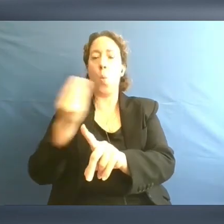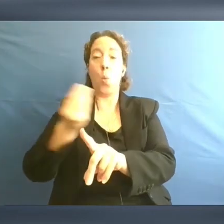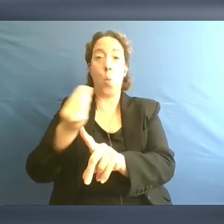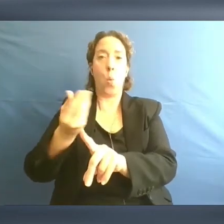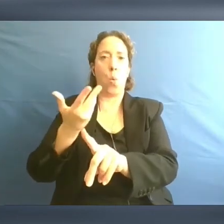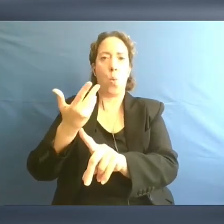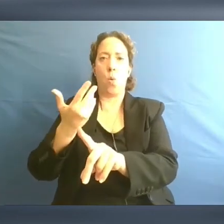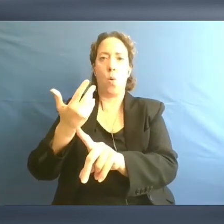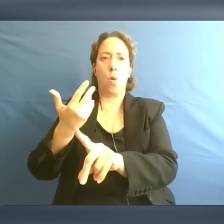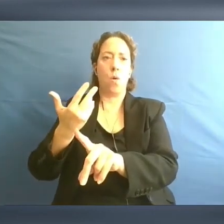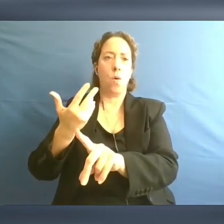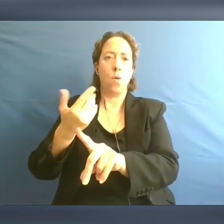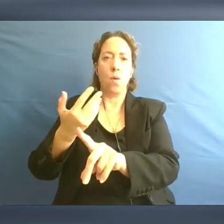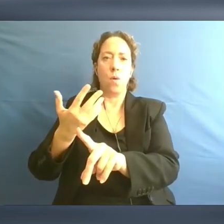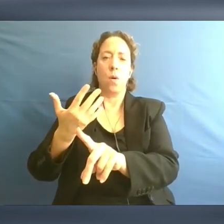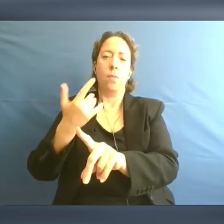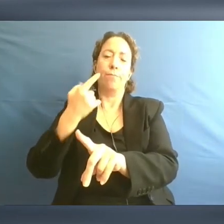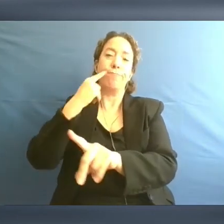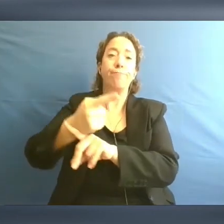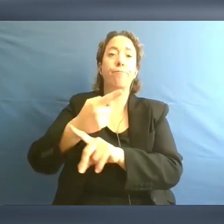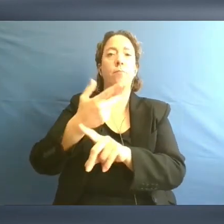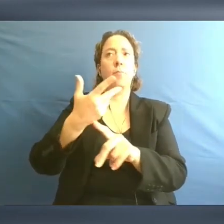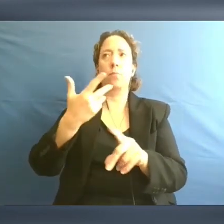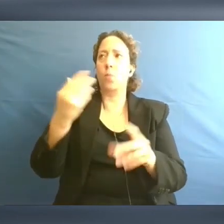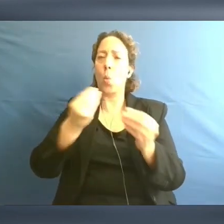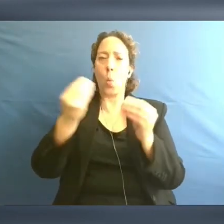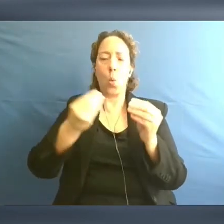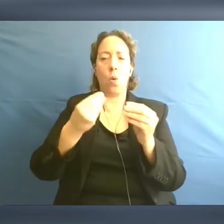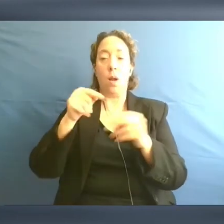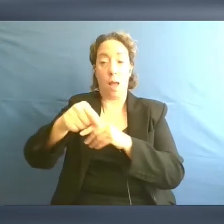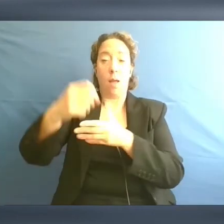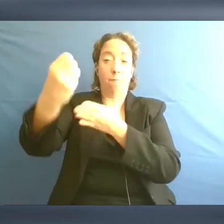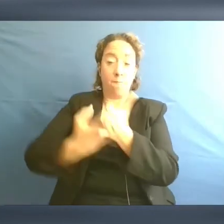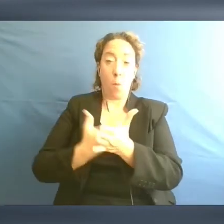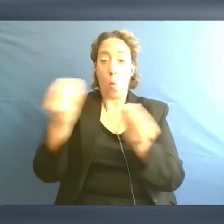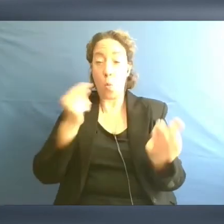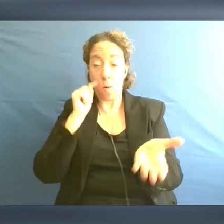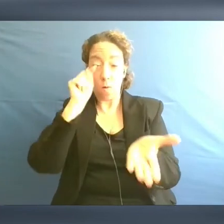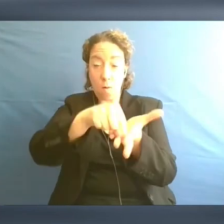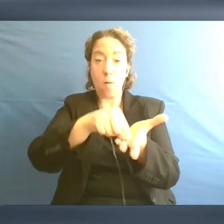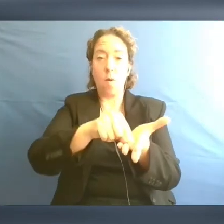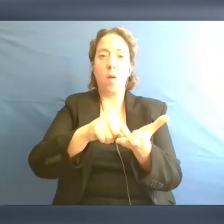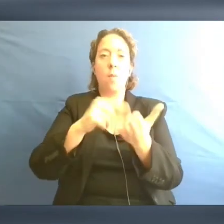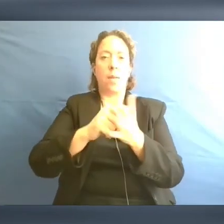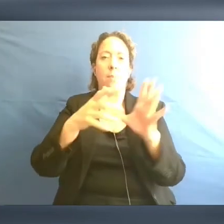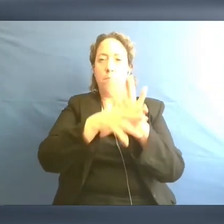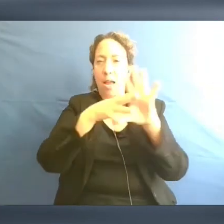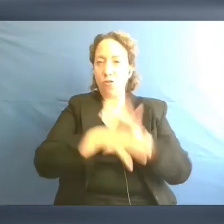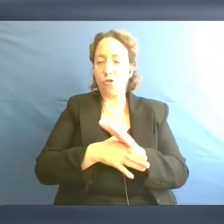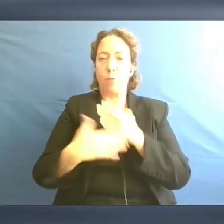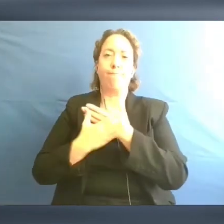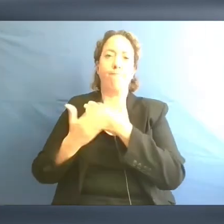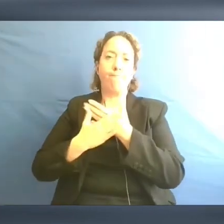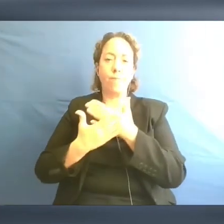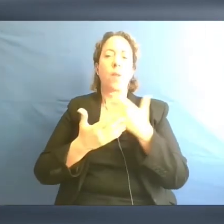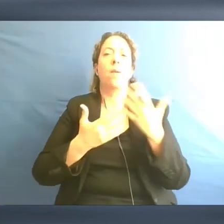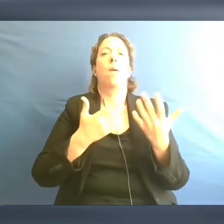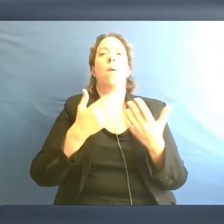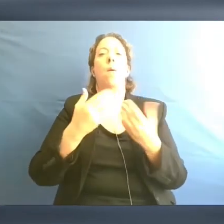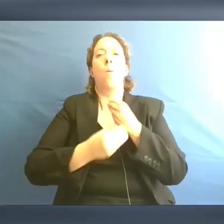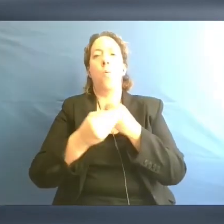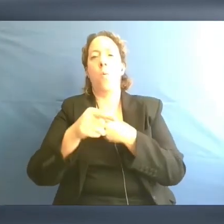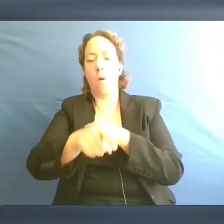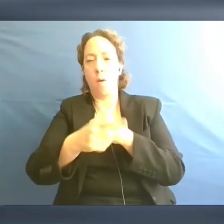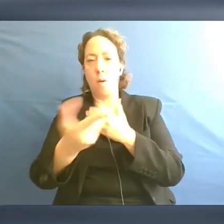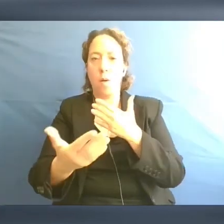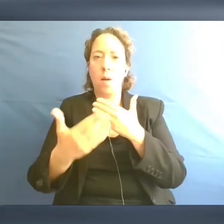une page peut être très compliquée et l'applicabilité va nous dire précisément où on doit regarder. Par exemple, on va regarder les images, on va regarder l'attribut